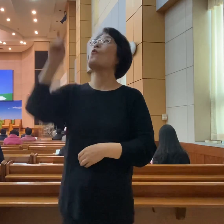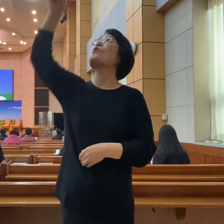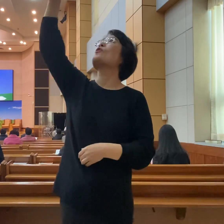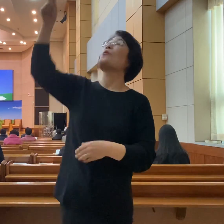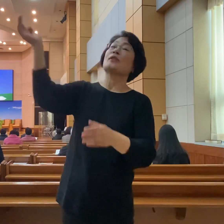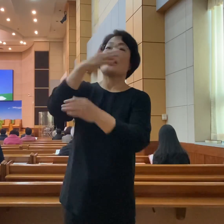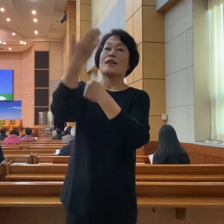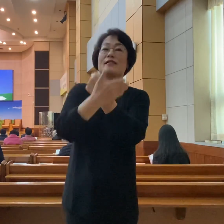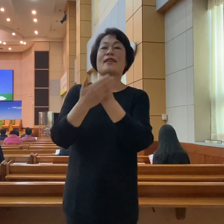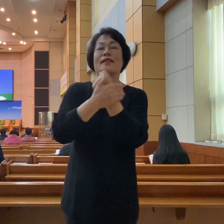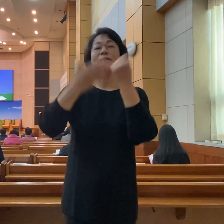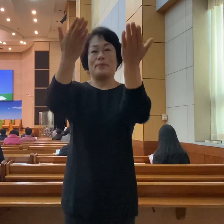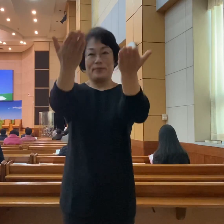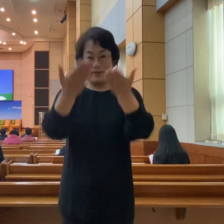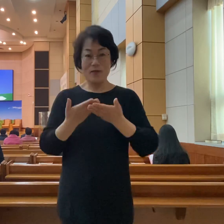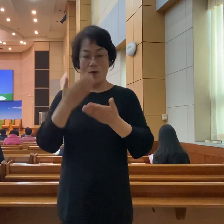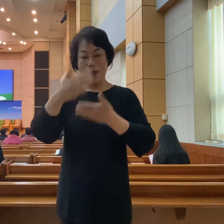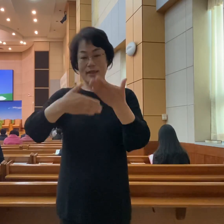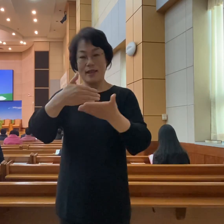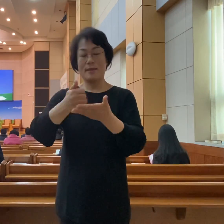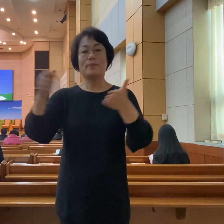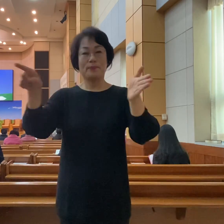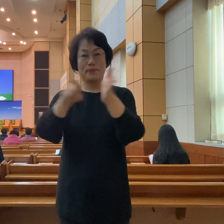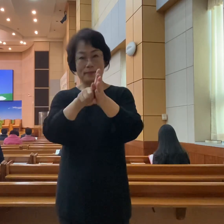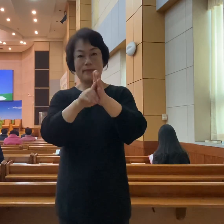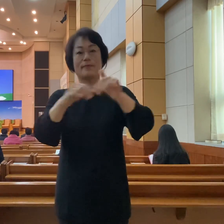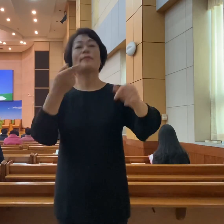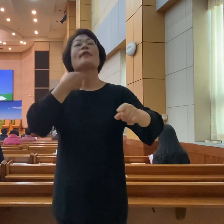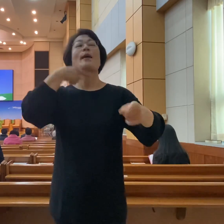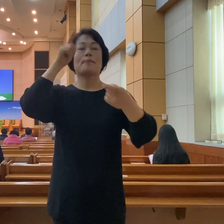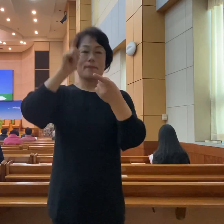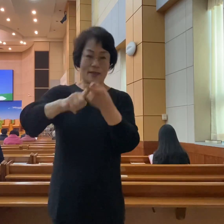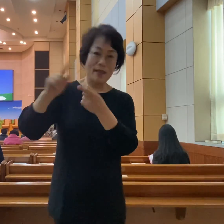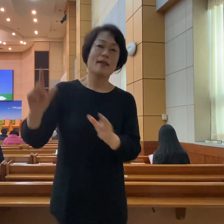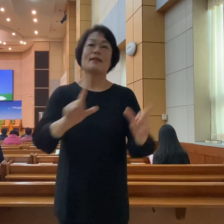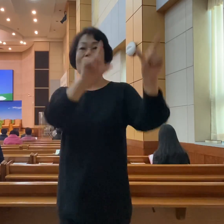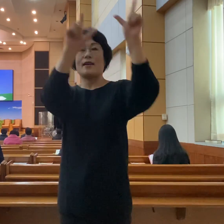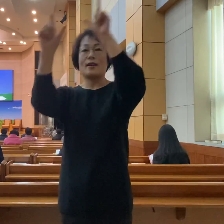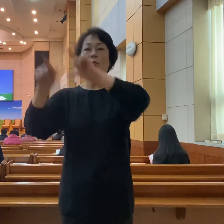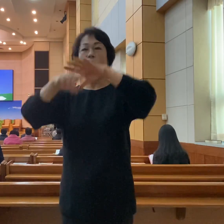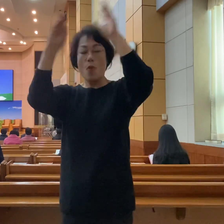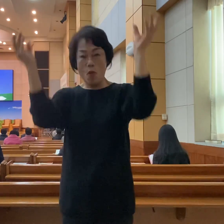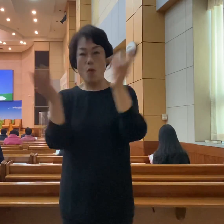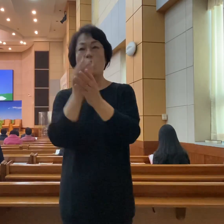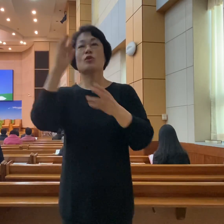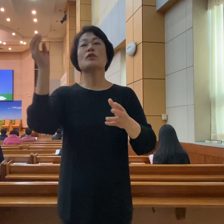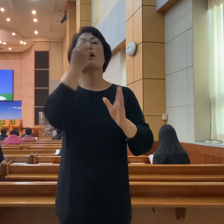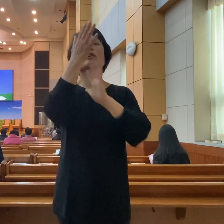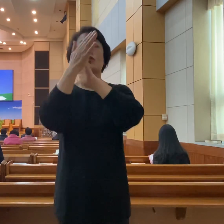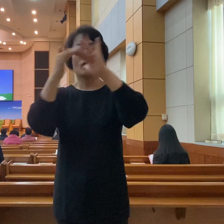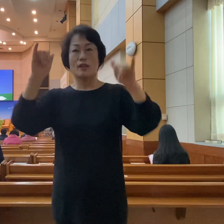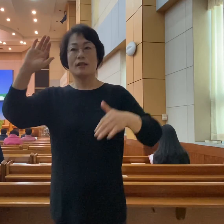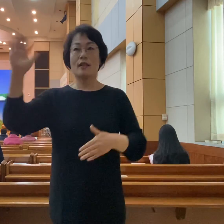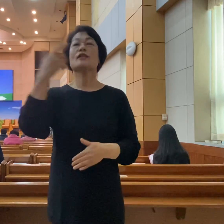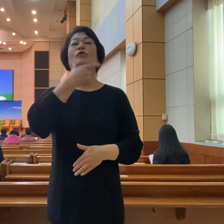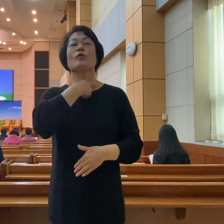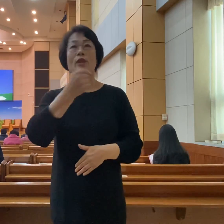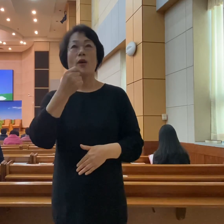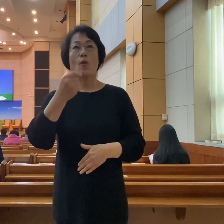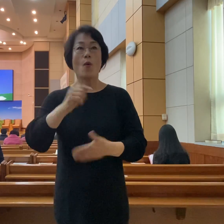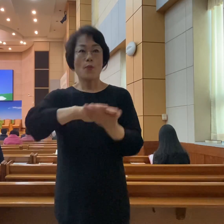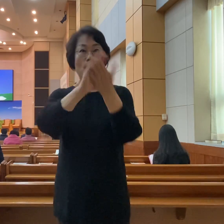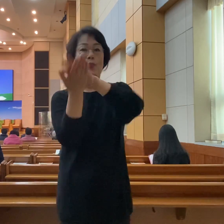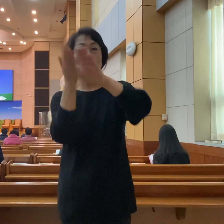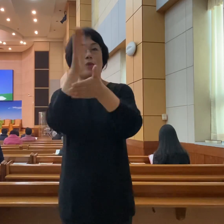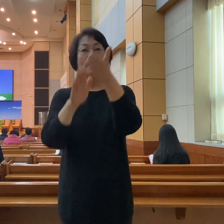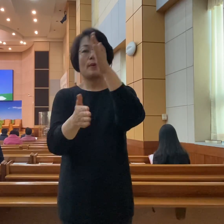위로부터 은혜를 드리고 하나님의 백성답게 살아갈 수 있는 우리 모든 성도들 되기를 바랍니다.